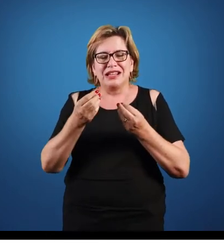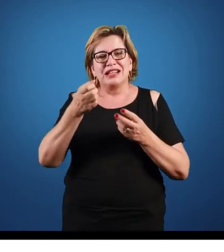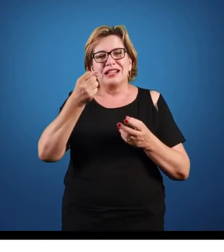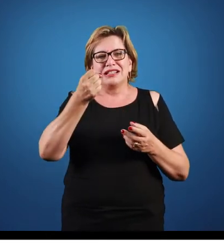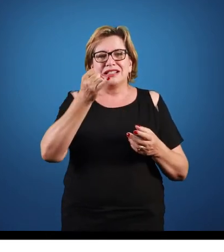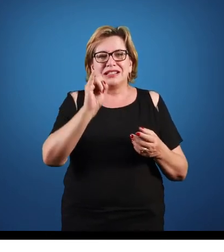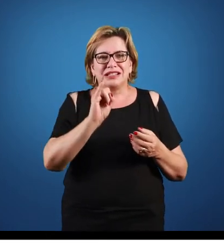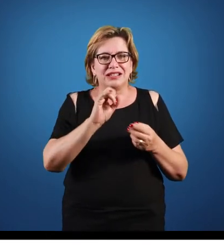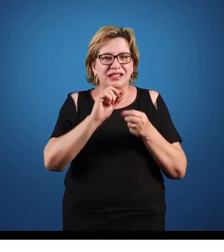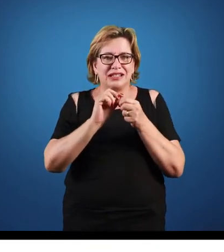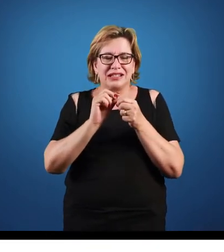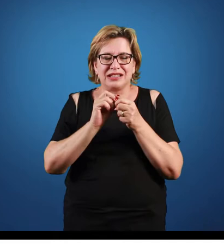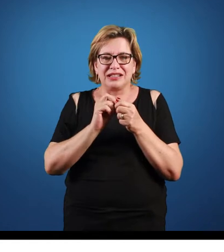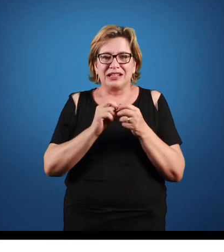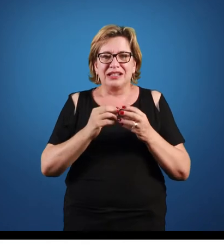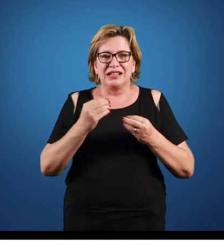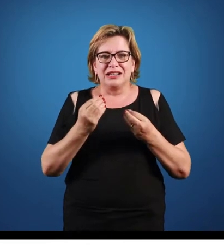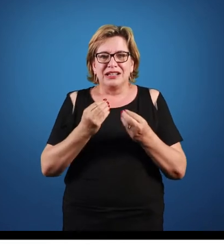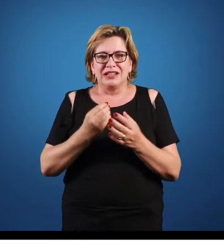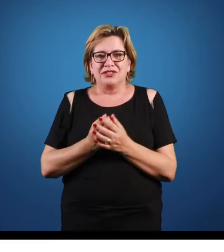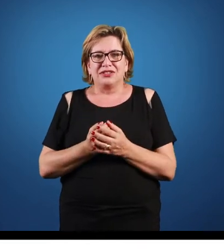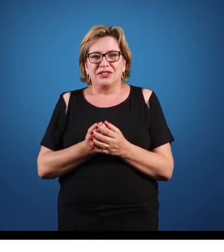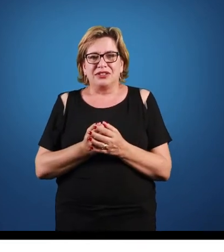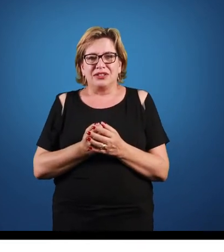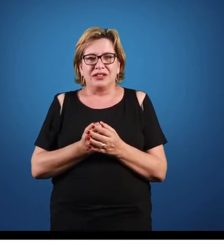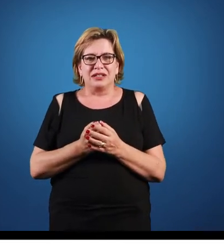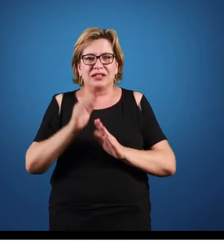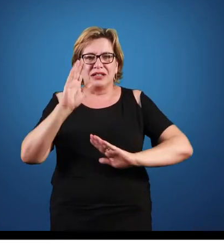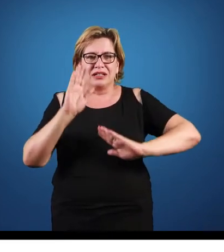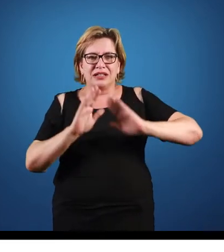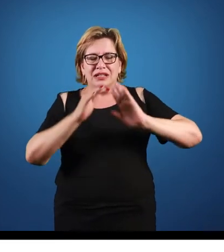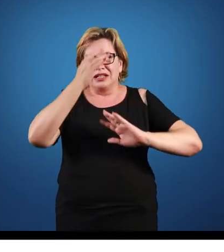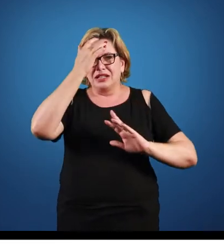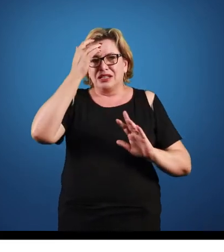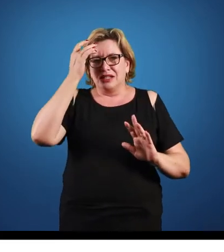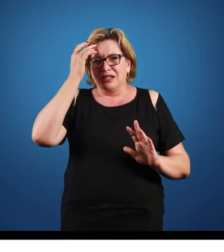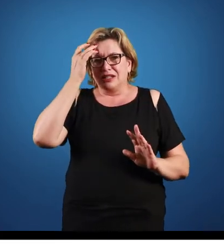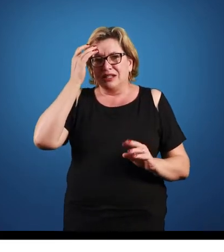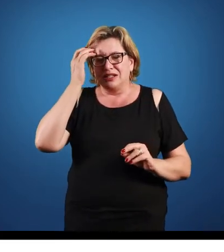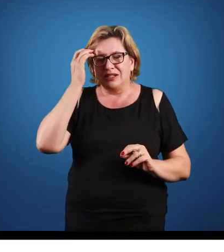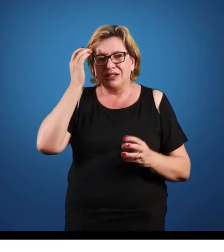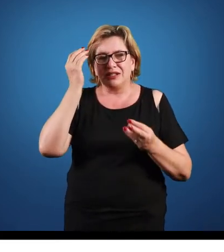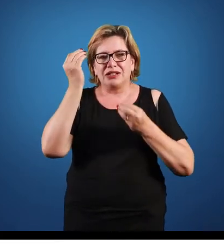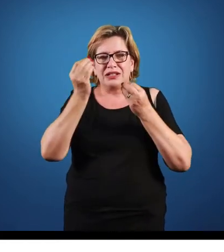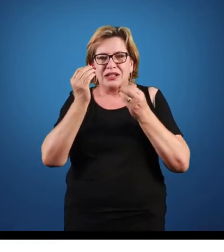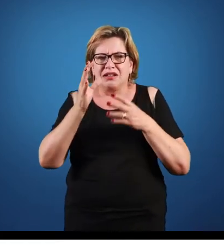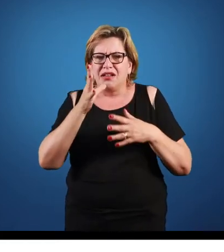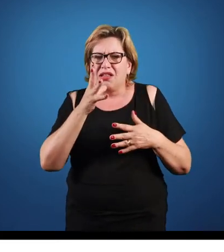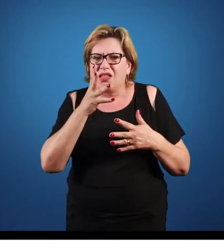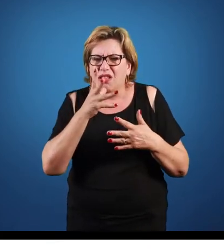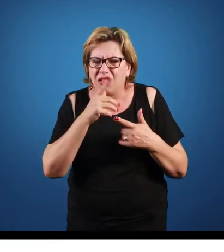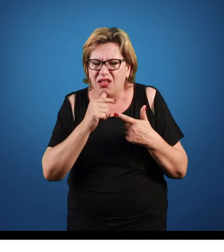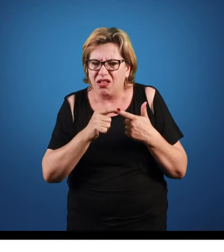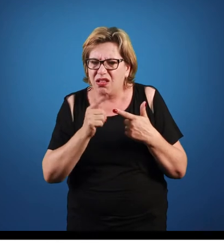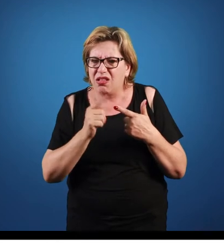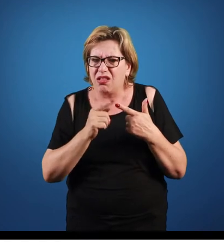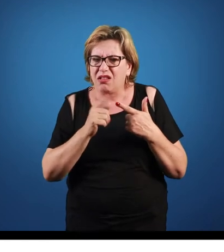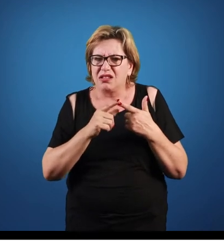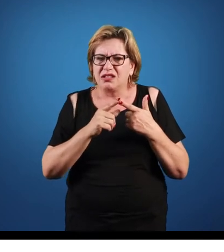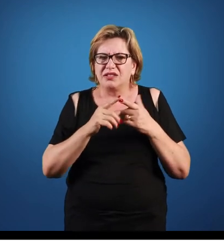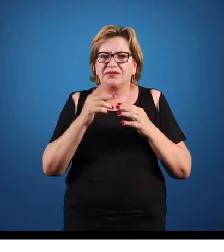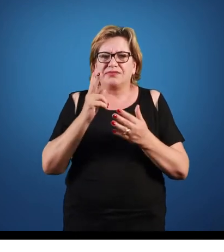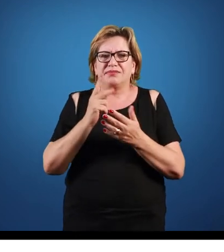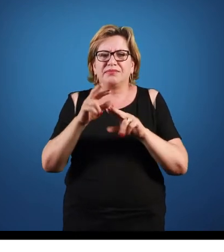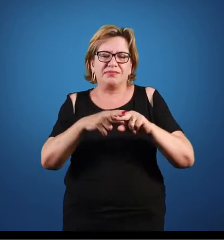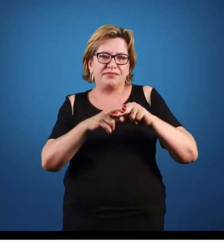se você for trabalhar com os bonecos neste caso é porque você e na demora bastante né pra fazer o processo